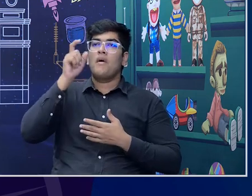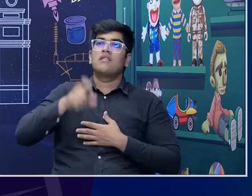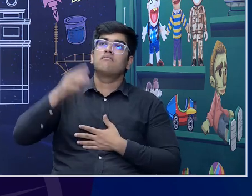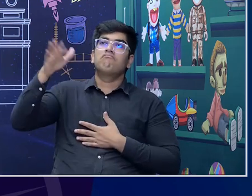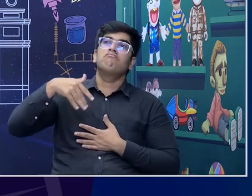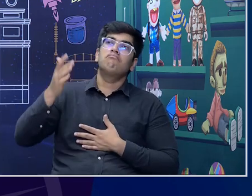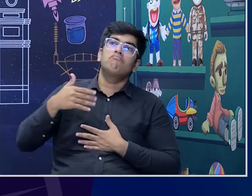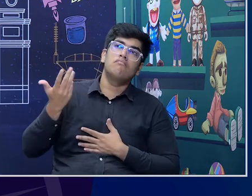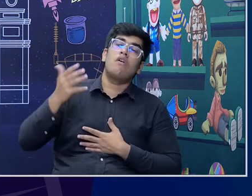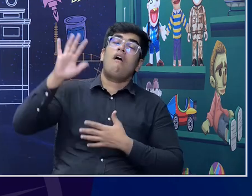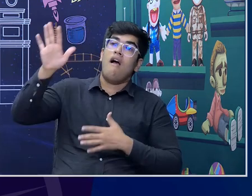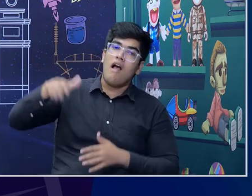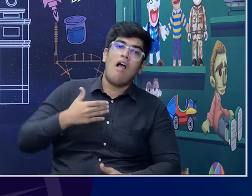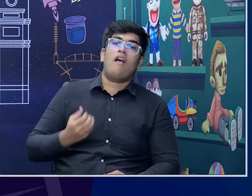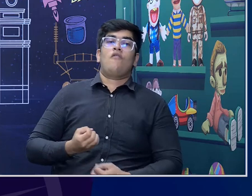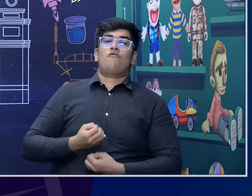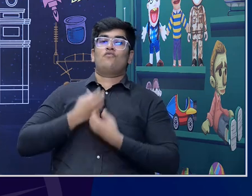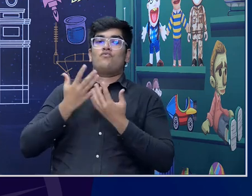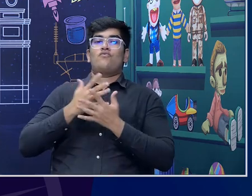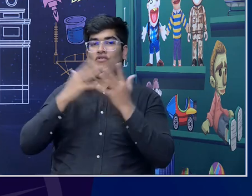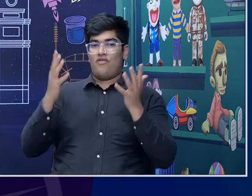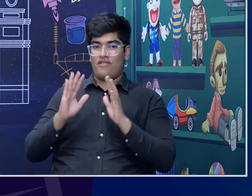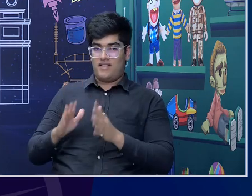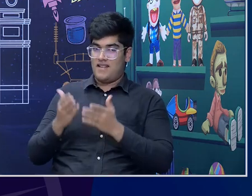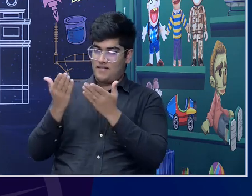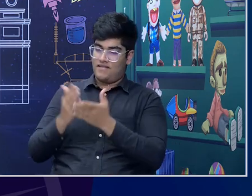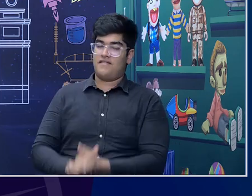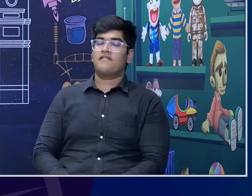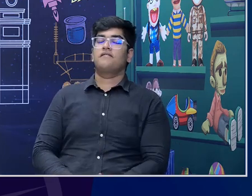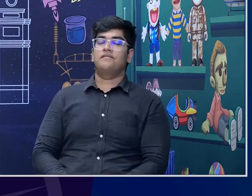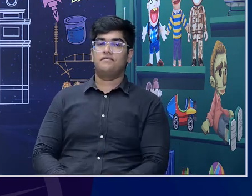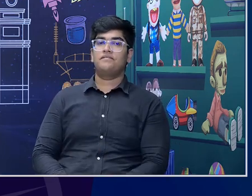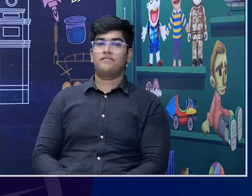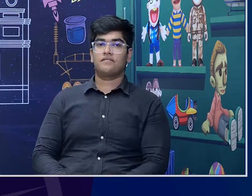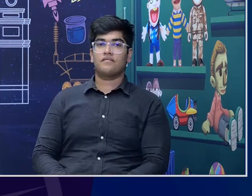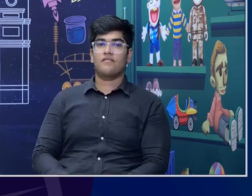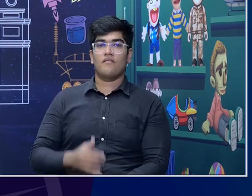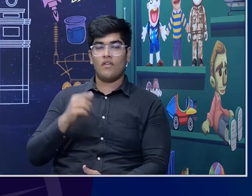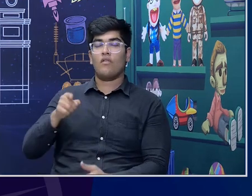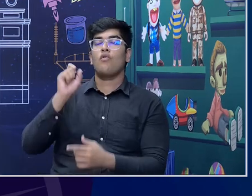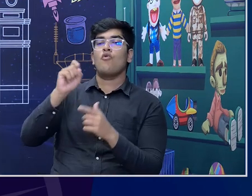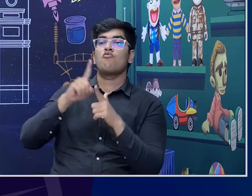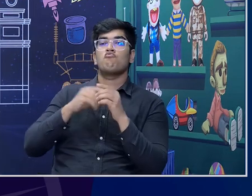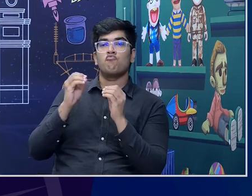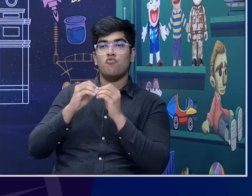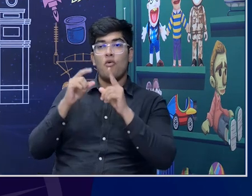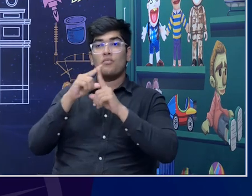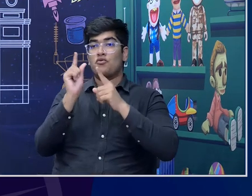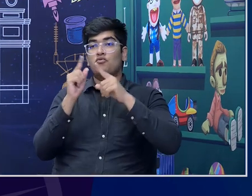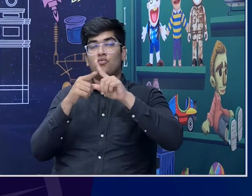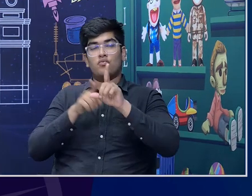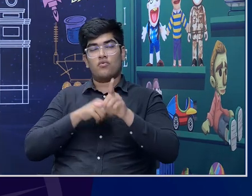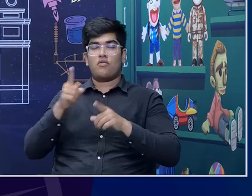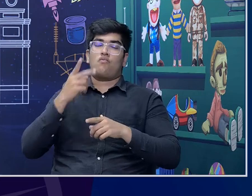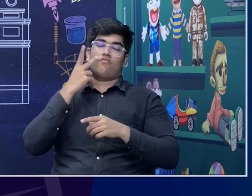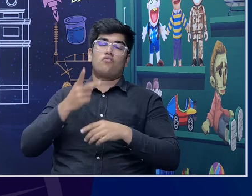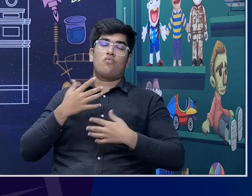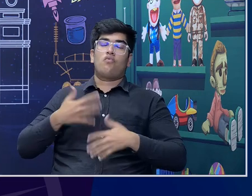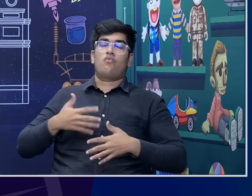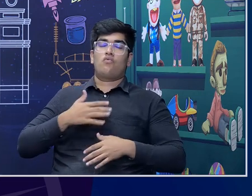अपनी जो नौकरी है, जिस तरगी कि वो ड्यूटी निभाते हैं, उन्हें बहुत अच्छा लगता है, इसलिए वो कहते हैं, कि मुझे तो